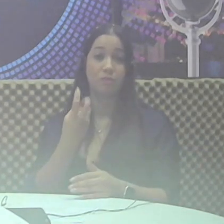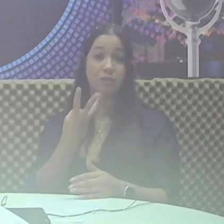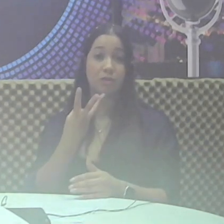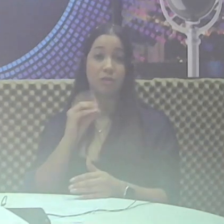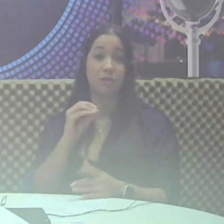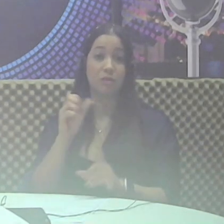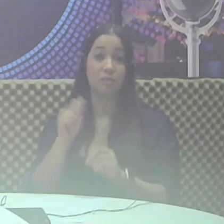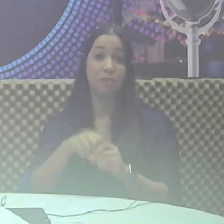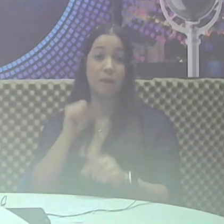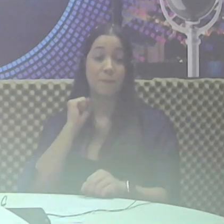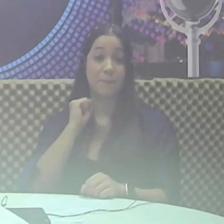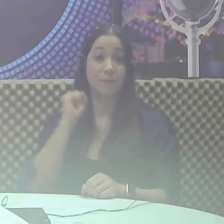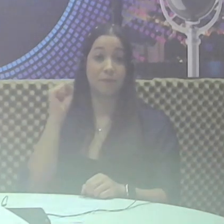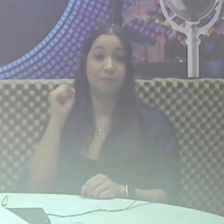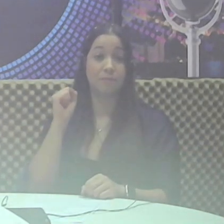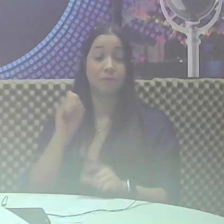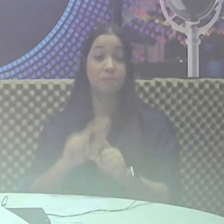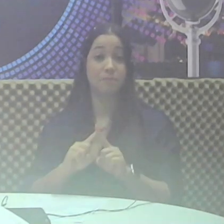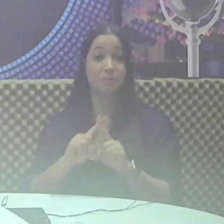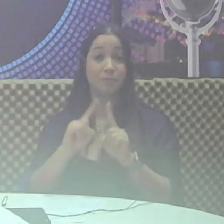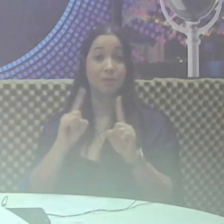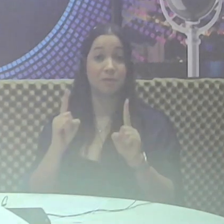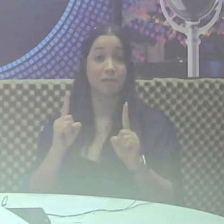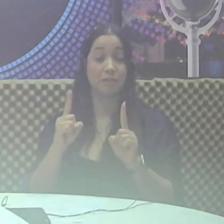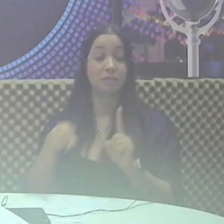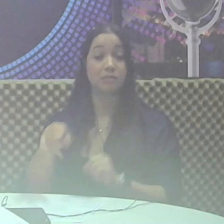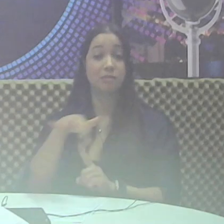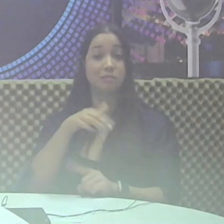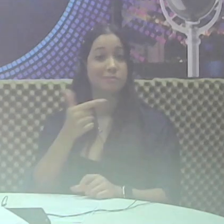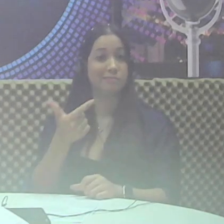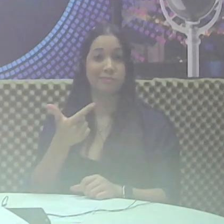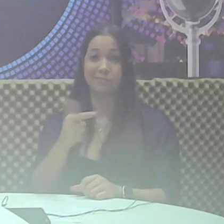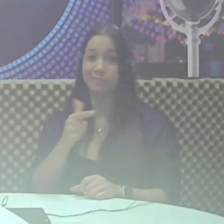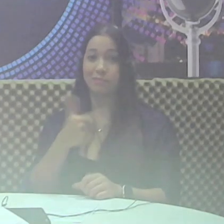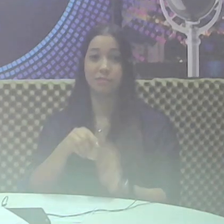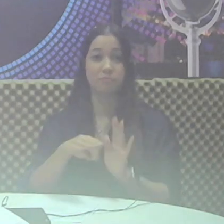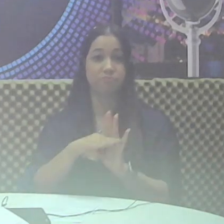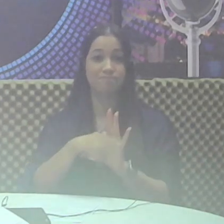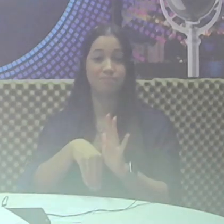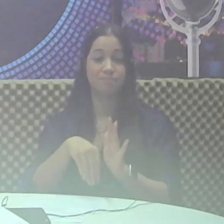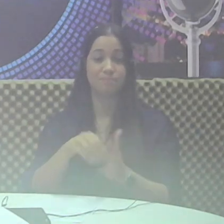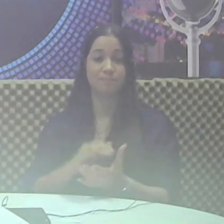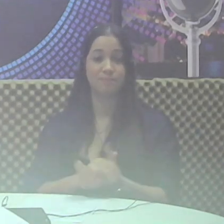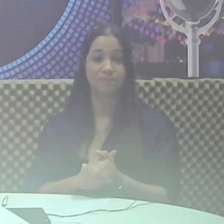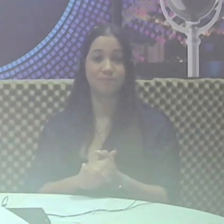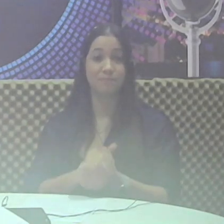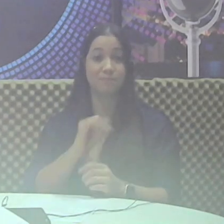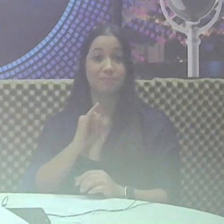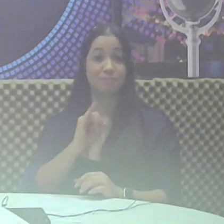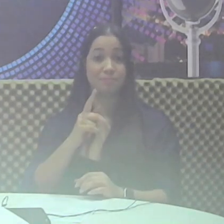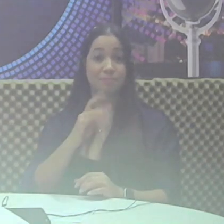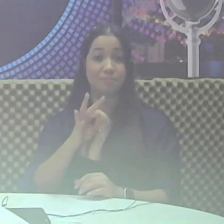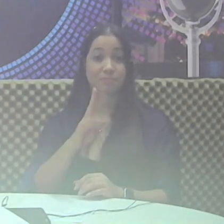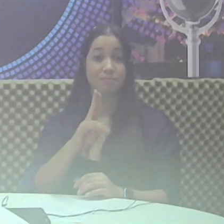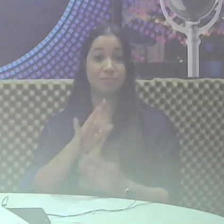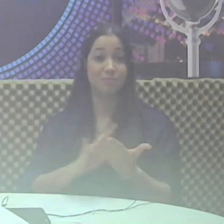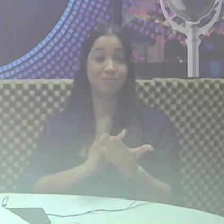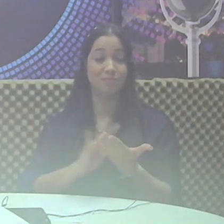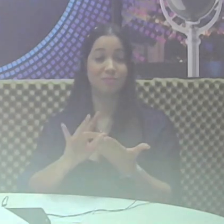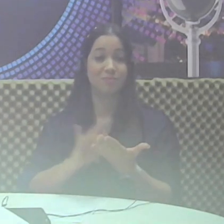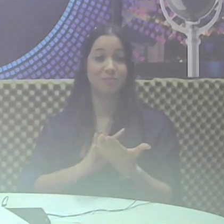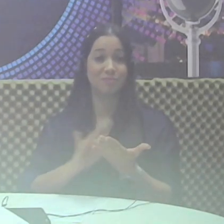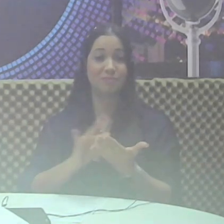abril. No entanto, nesses casos, não há abatimento. O IPTU digital, que oferece condições